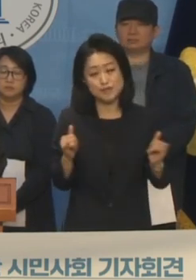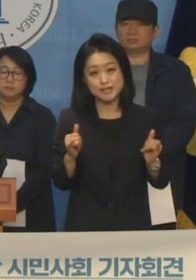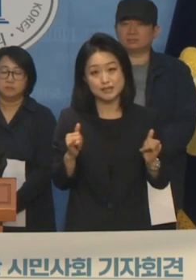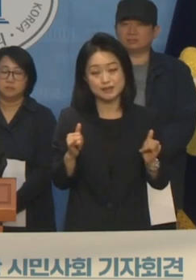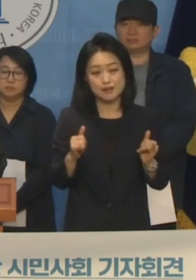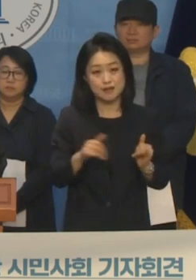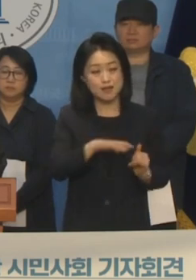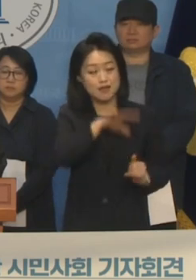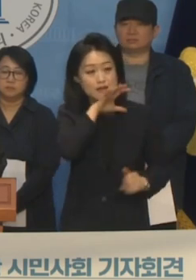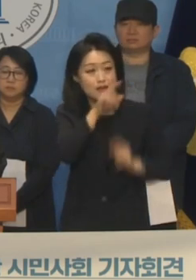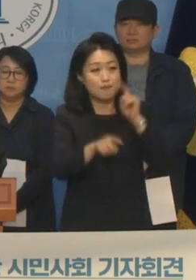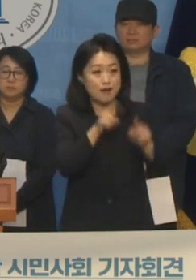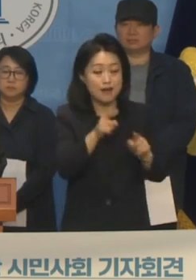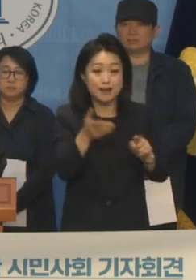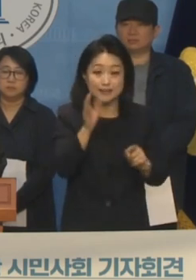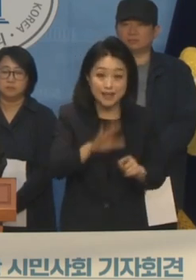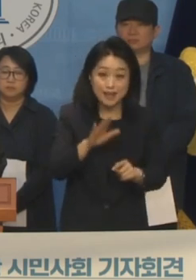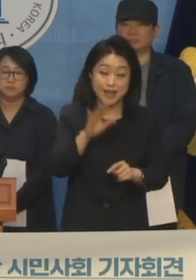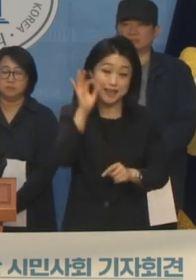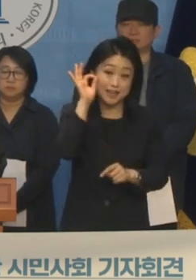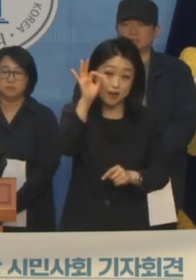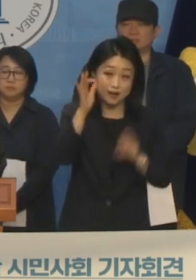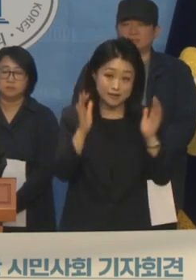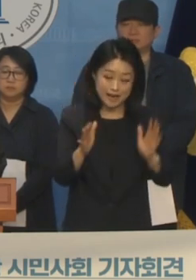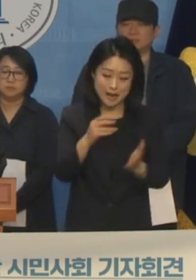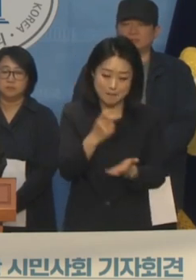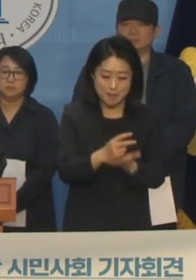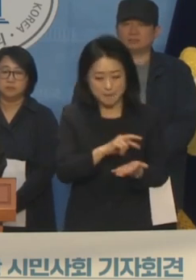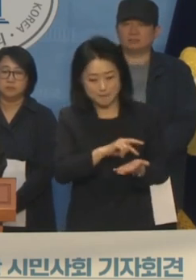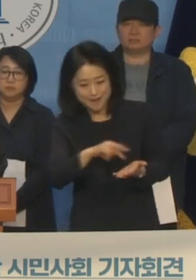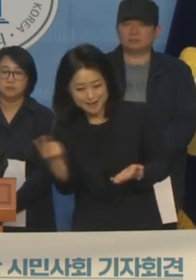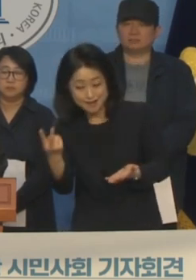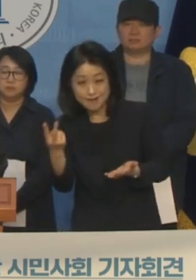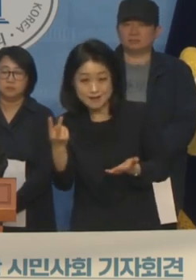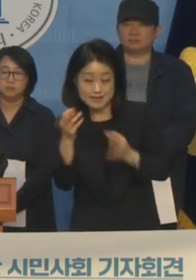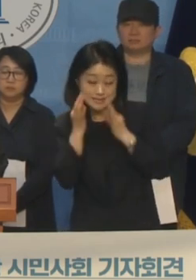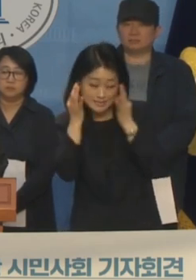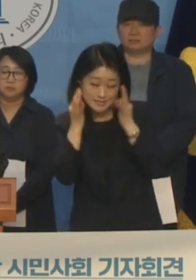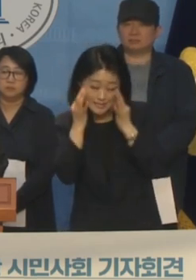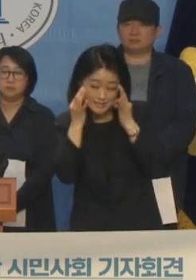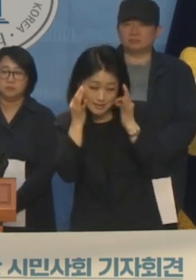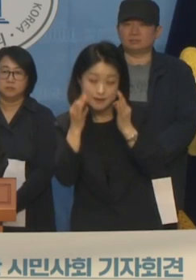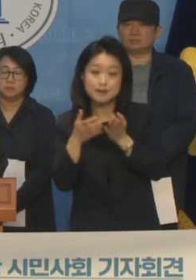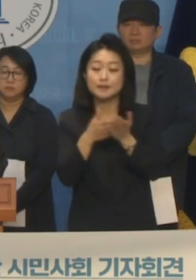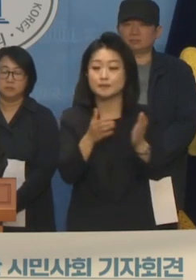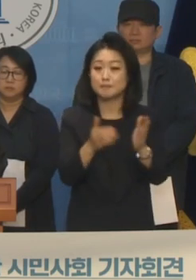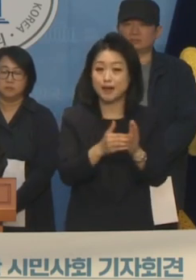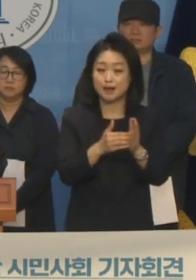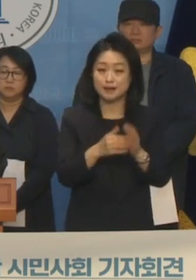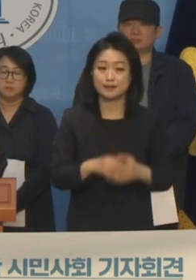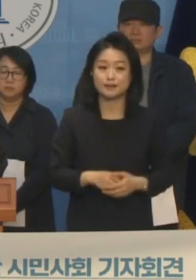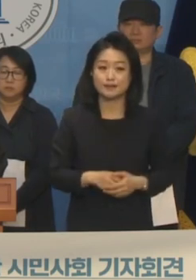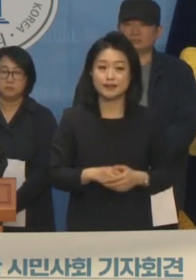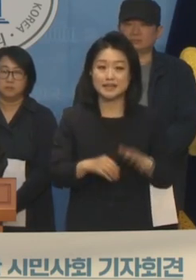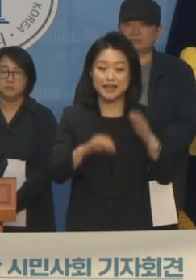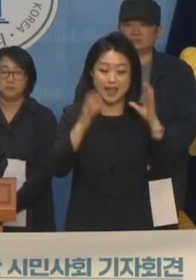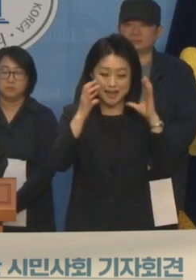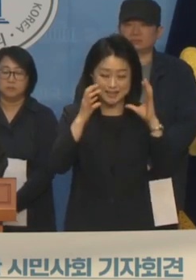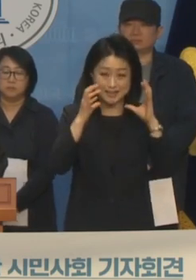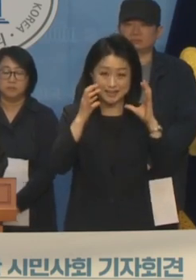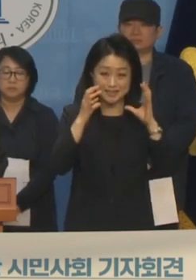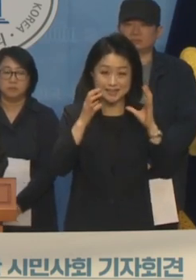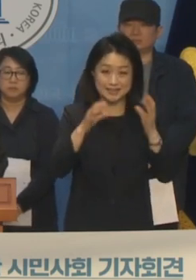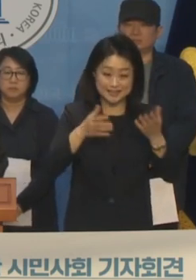않아 출생통보제 도입을 위한 법률 개정으로 이어졌습니다. 임시 신생아 번호로 존재하는 아이들에